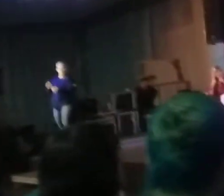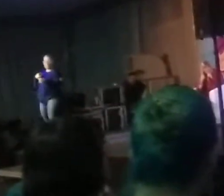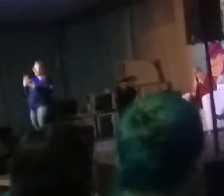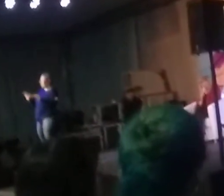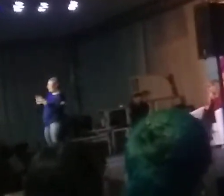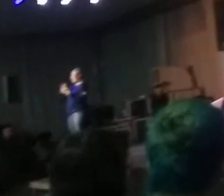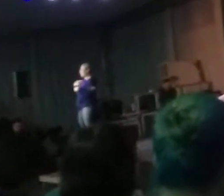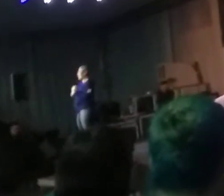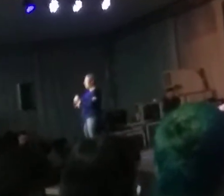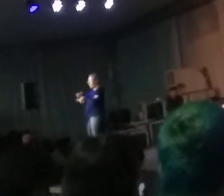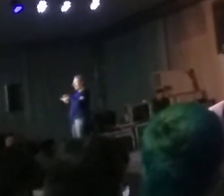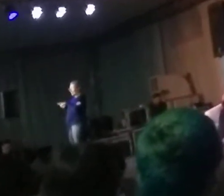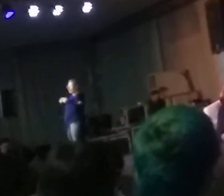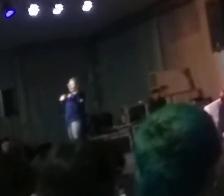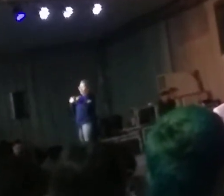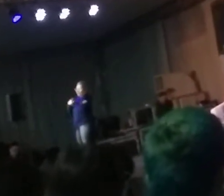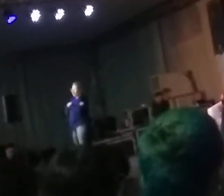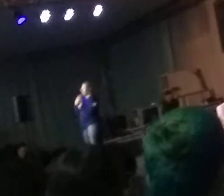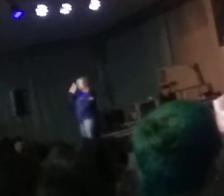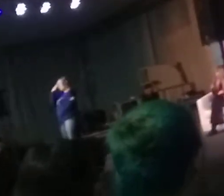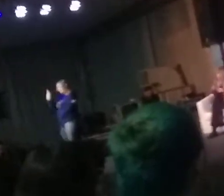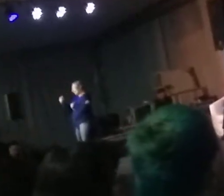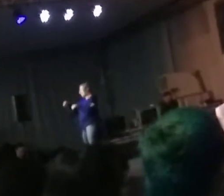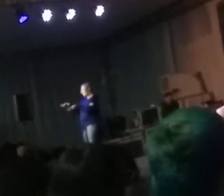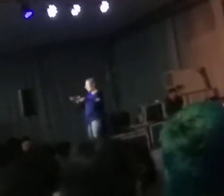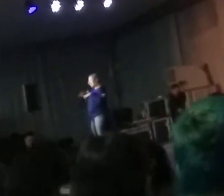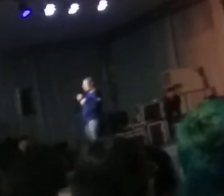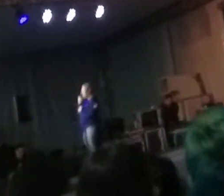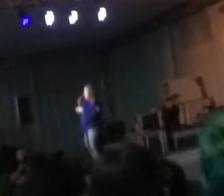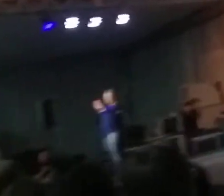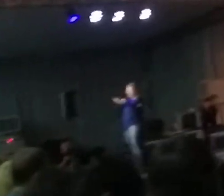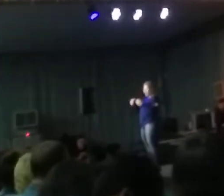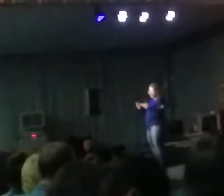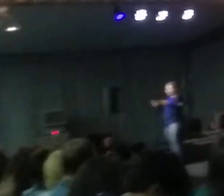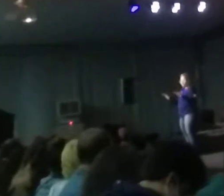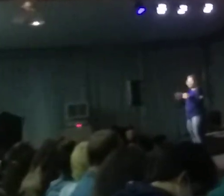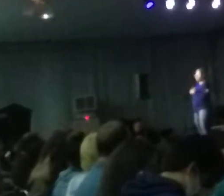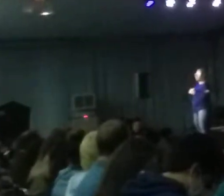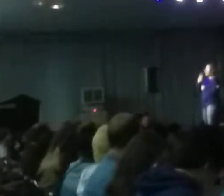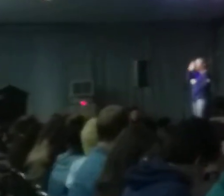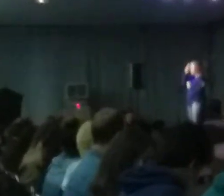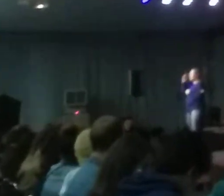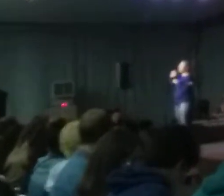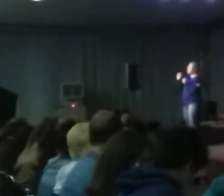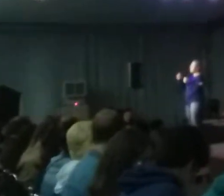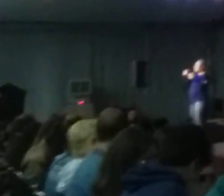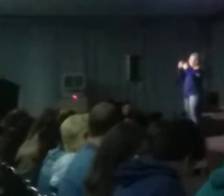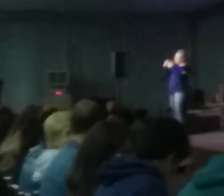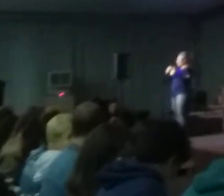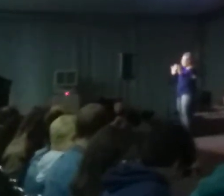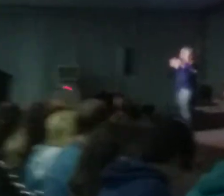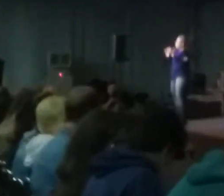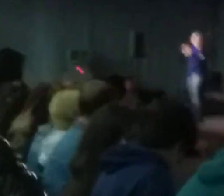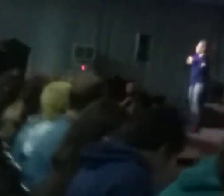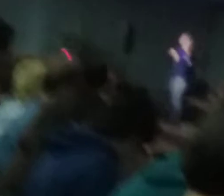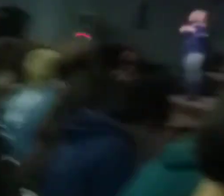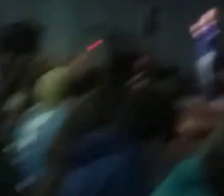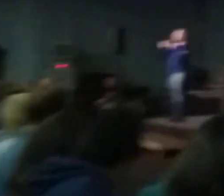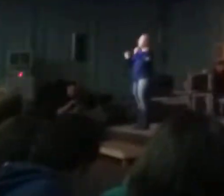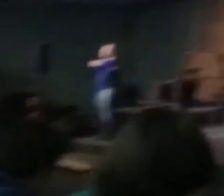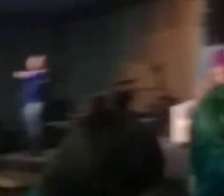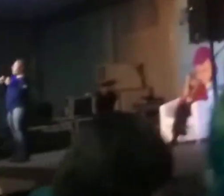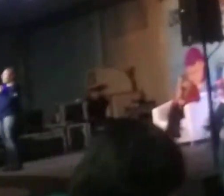vou ficar aqui atrasalhada. Obrigada por vocês terem vindo, gente. Boa noite. Pessoal, eu vou falar um pouquinho aqui sobre